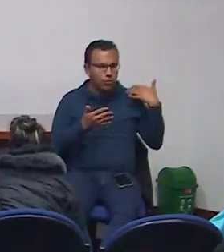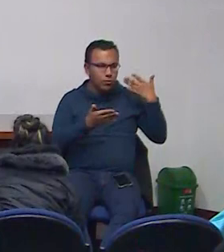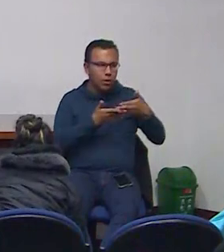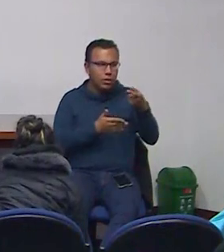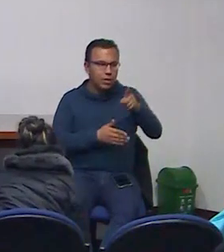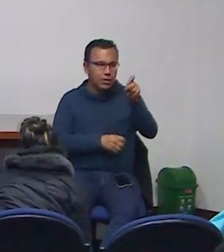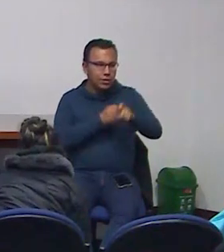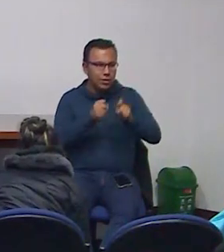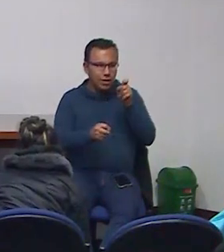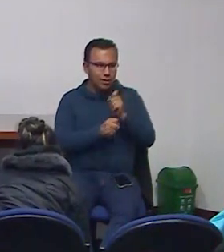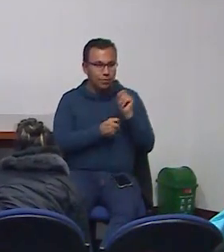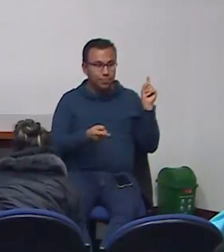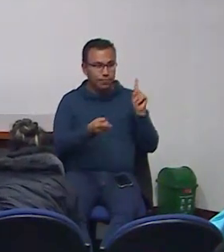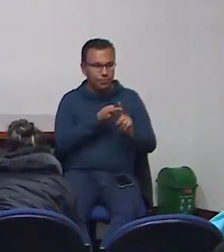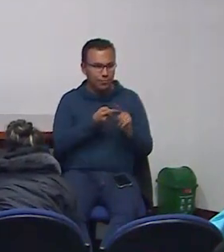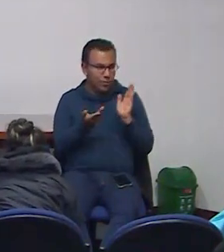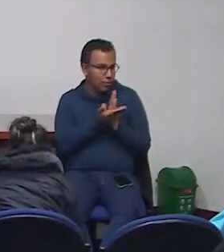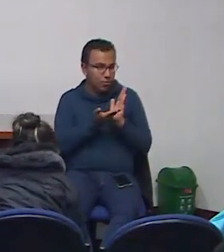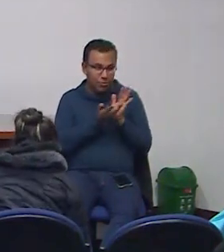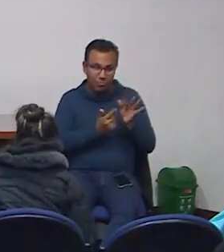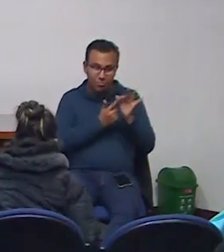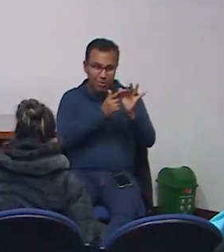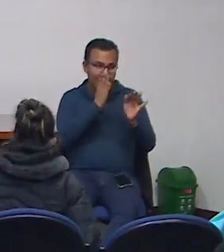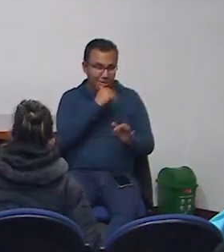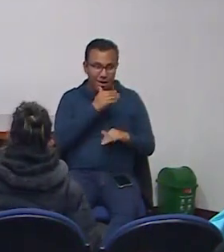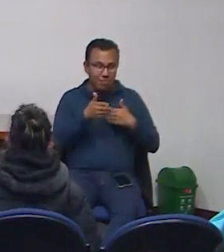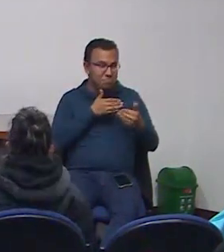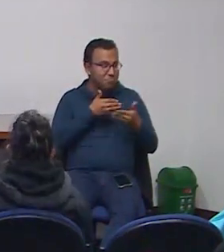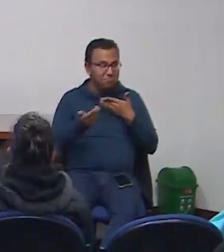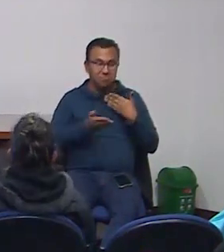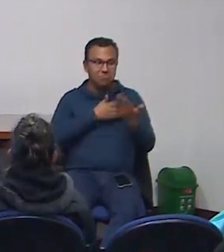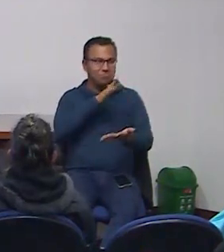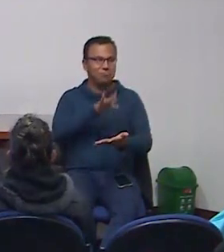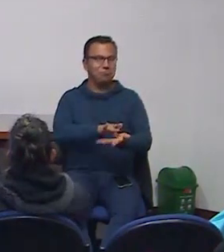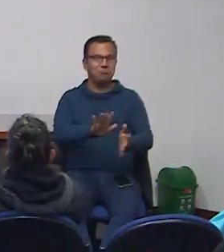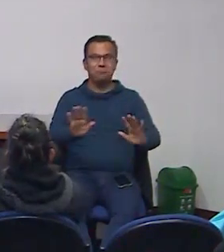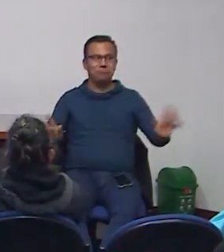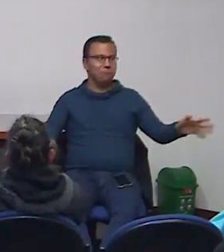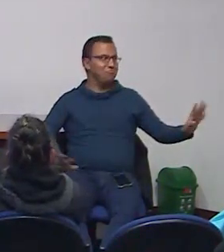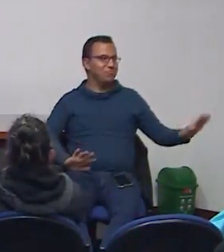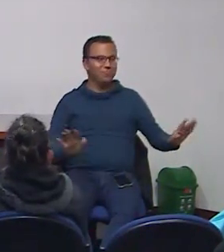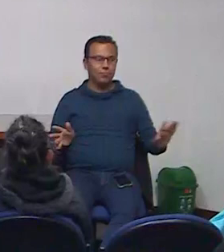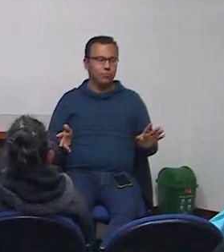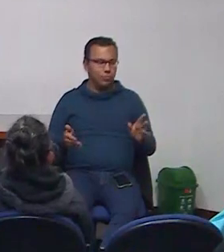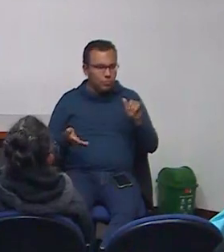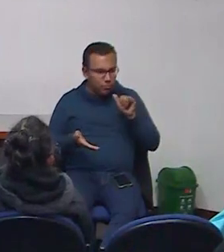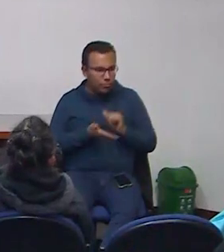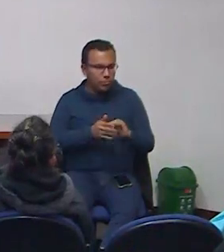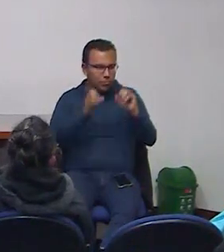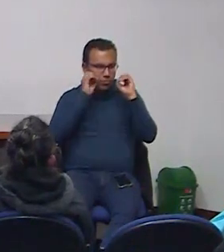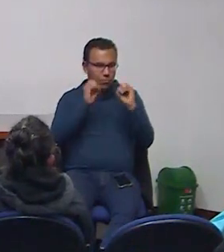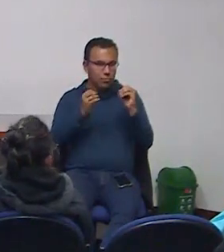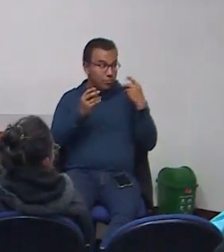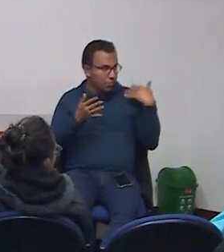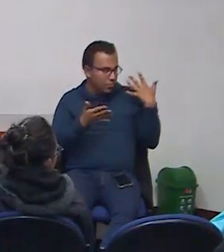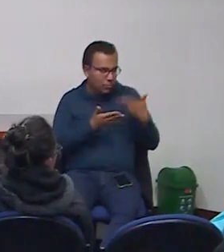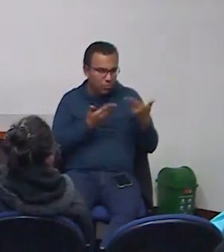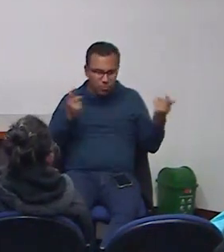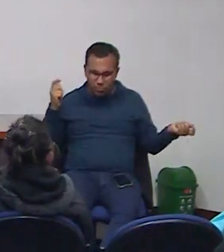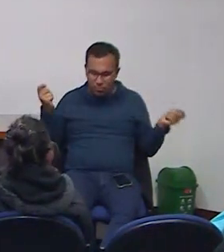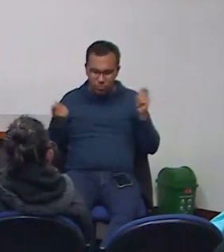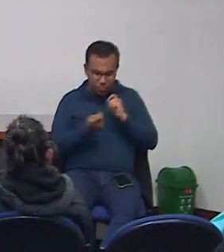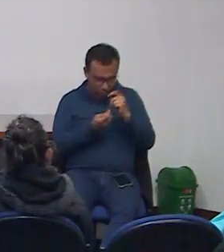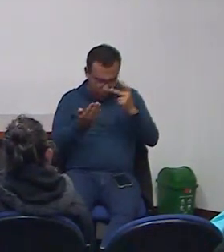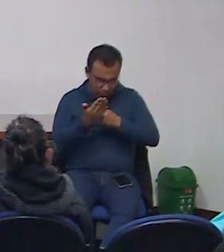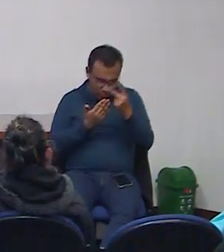16 años después sin ser educador especial sin Llegó allá de manera fertita Y ser hoy en día lo que es y tener